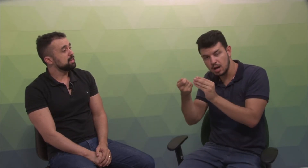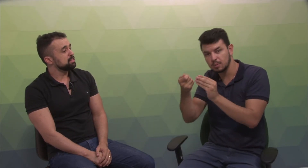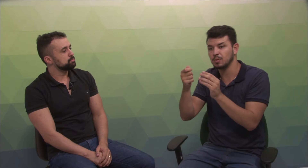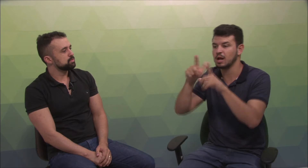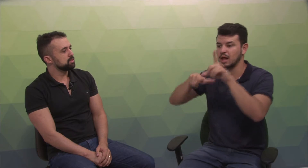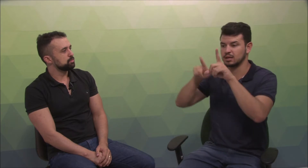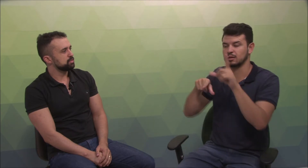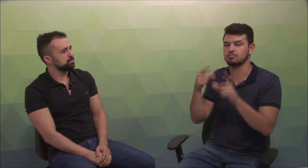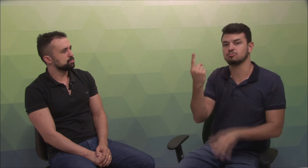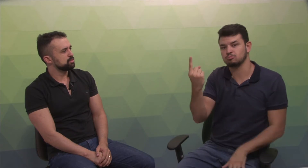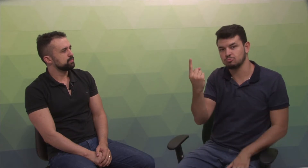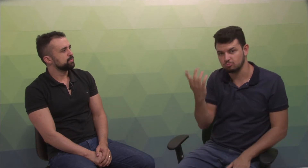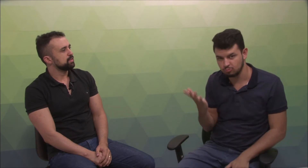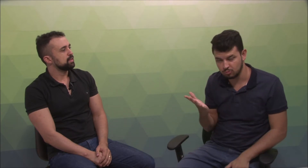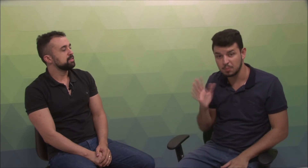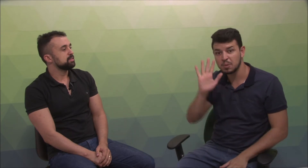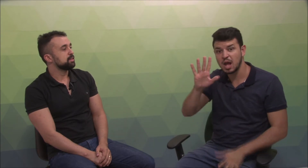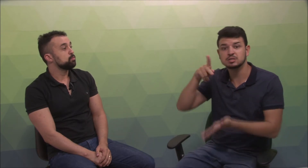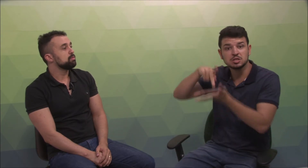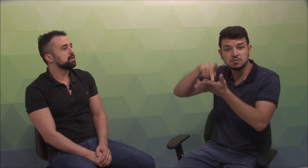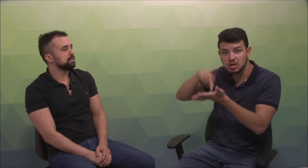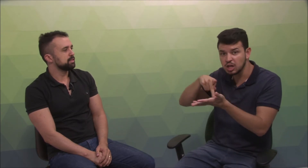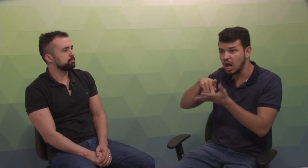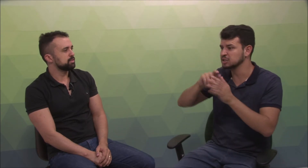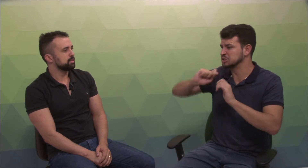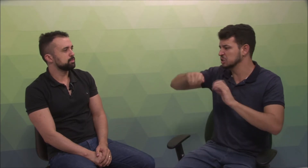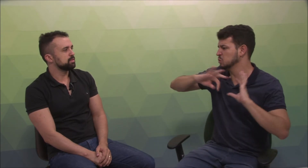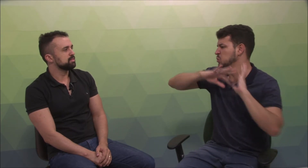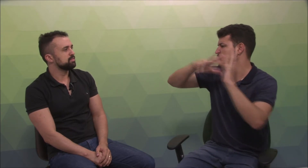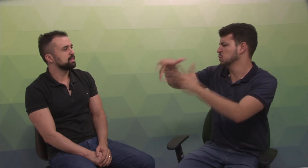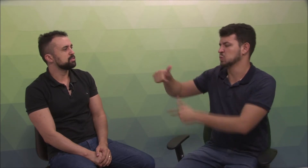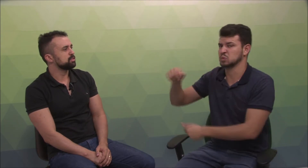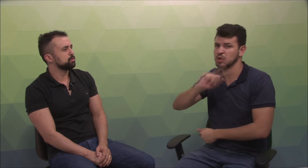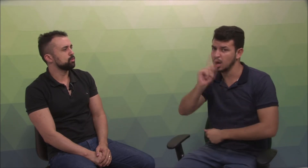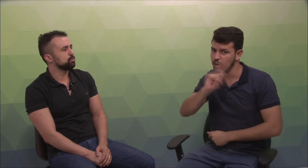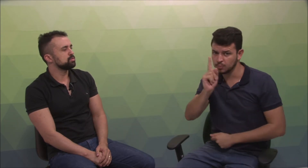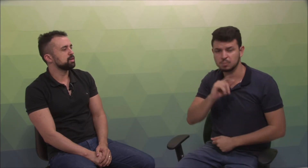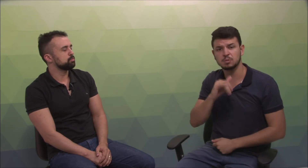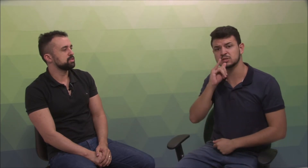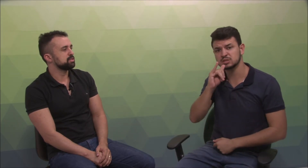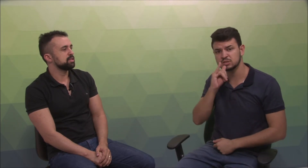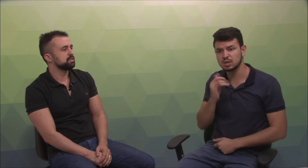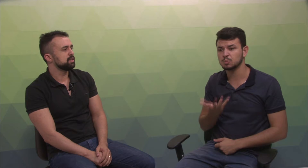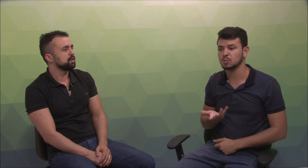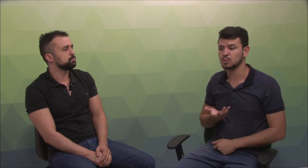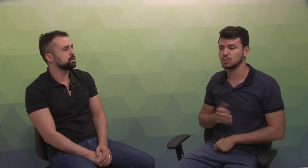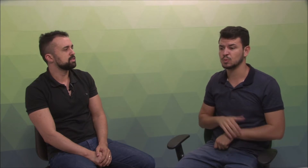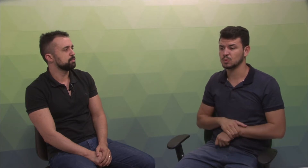empréstimos linguísticos, né? E ter uma letra, por exemplo, mas a verdade é que todo sinal precisa ter letra, não. Por exemplo,